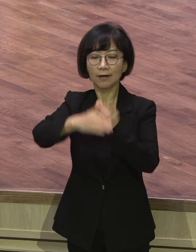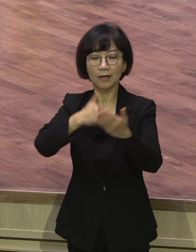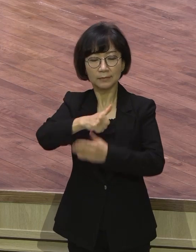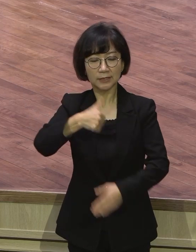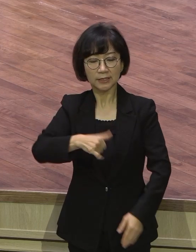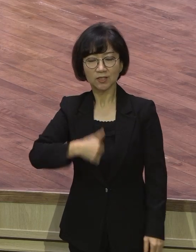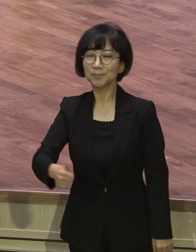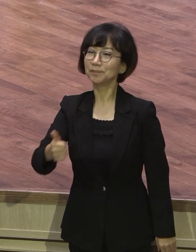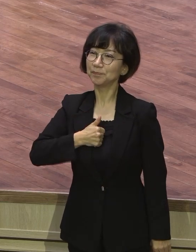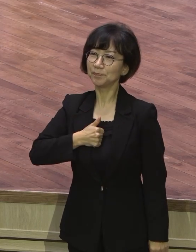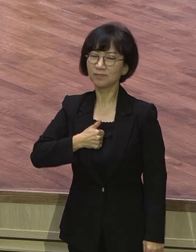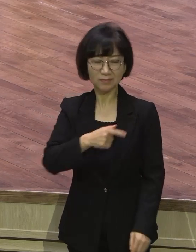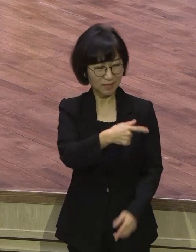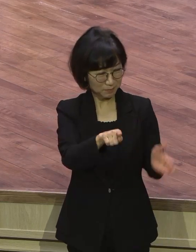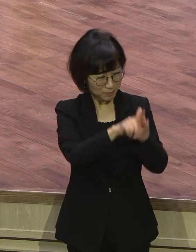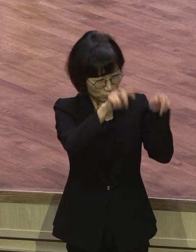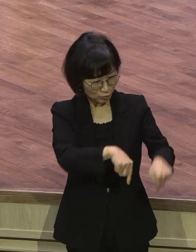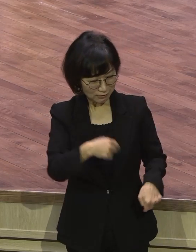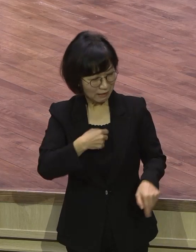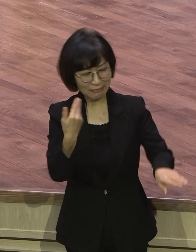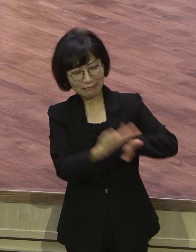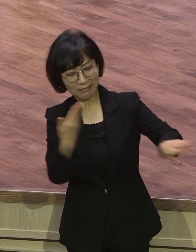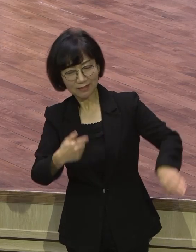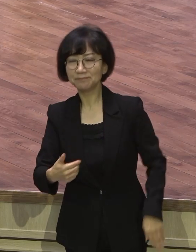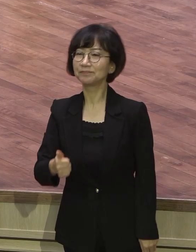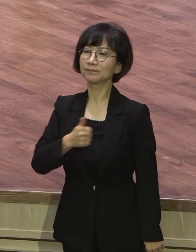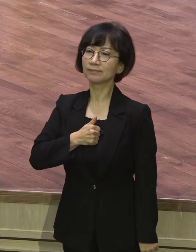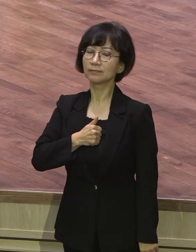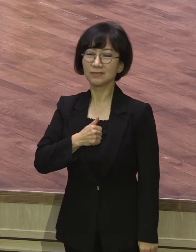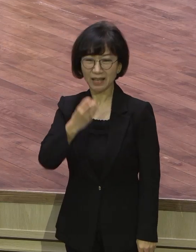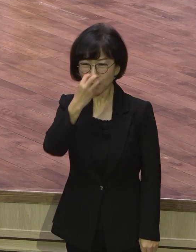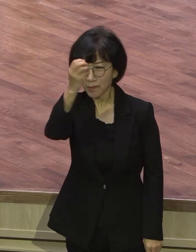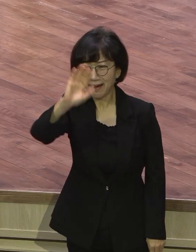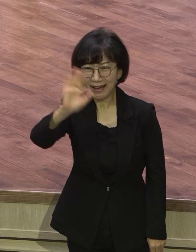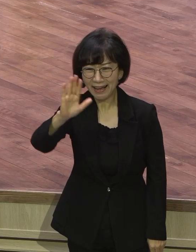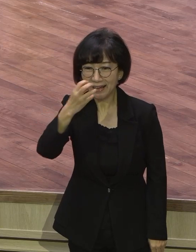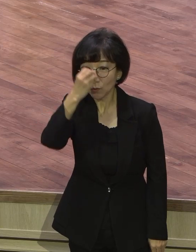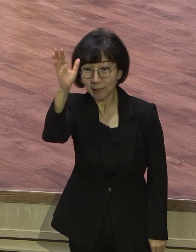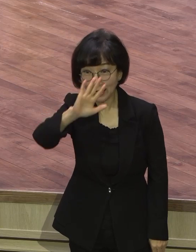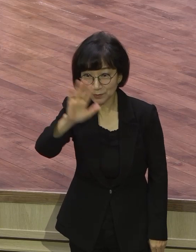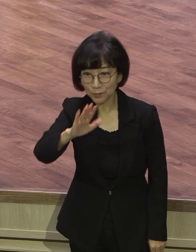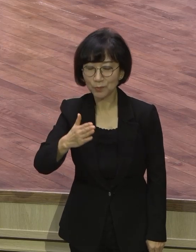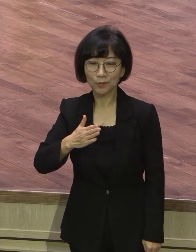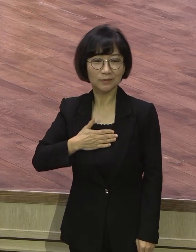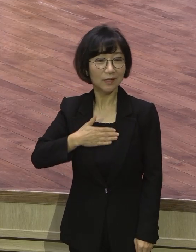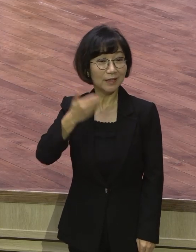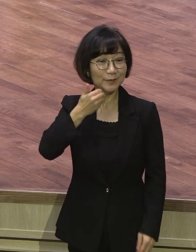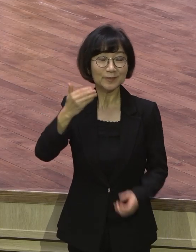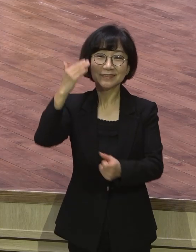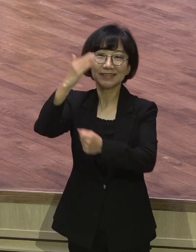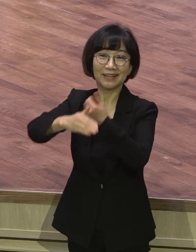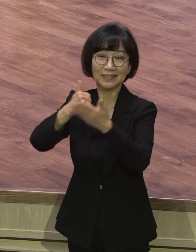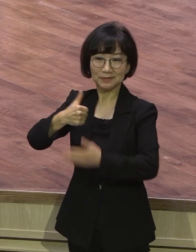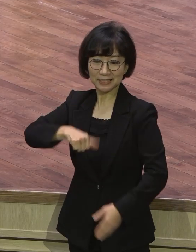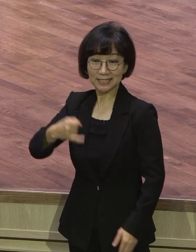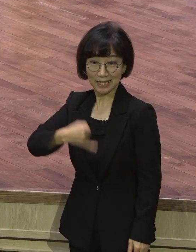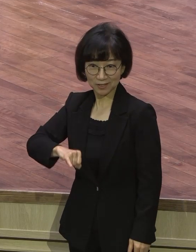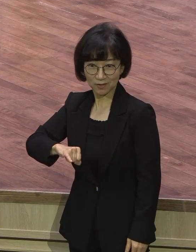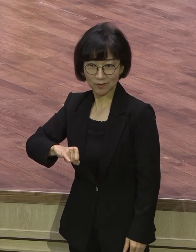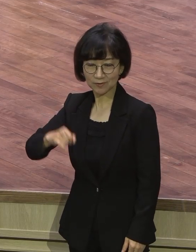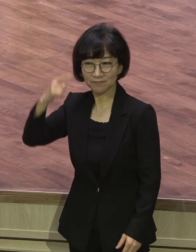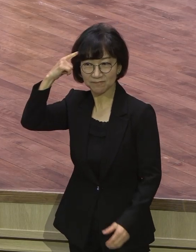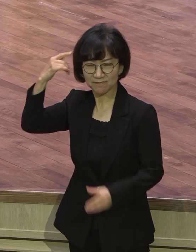달라. 이 인식이 여러분 교만이 아닙니다. 하나님의 자녀라고 하는 이것이 각인